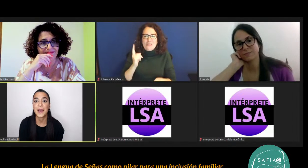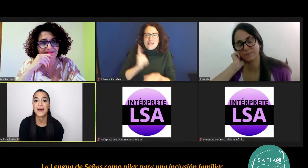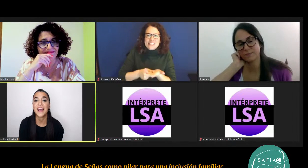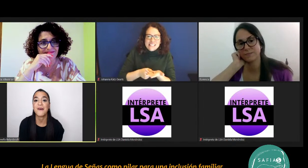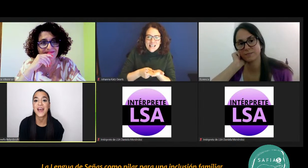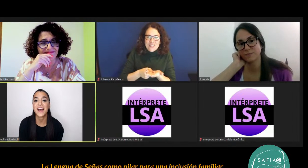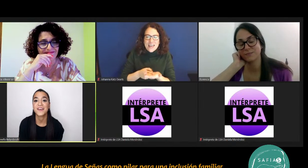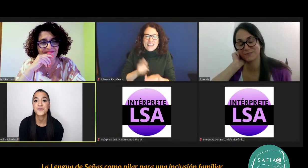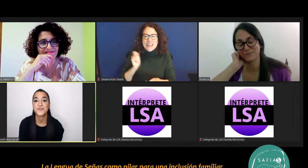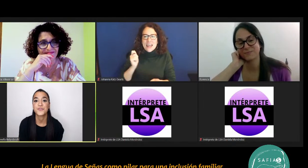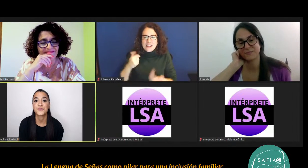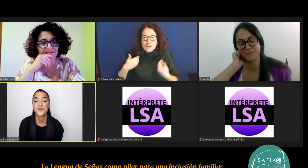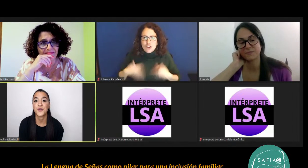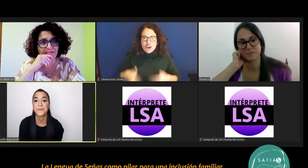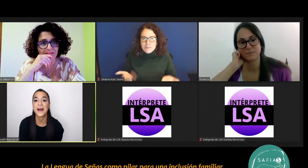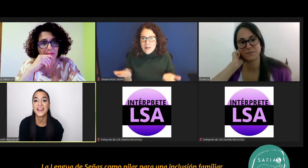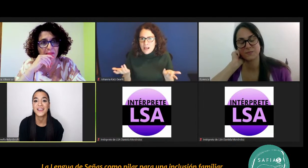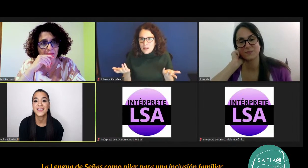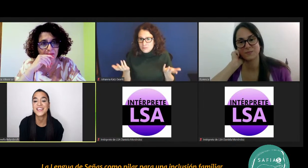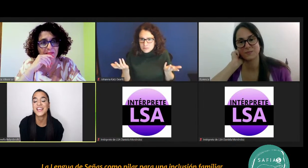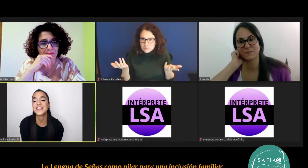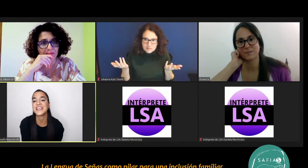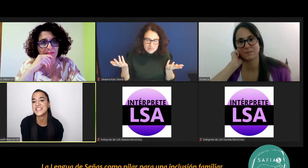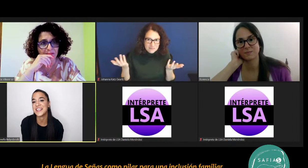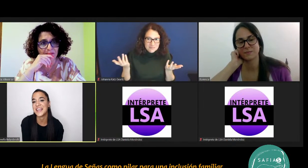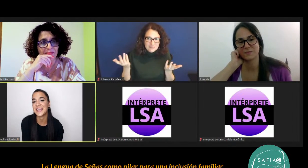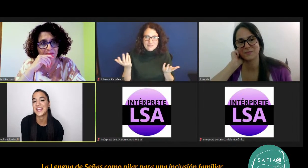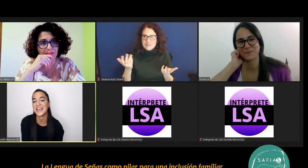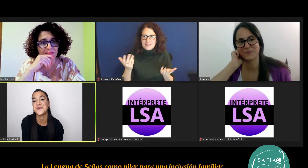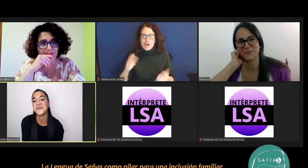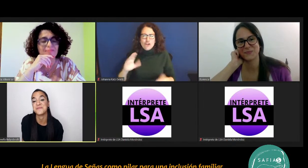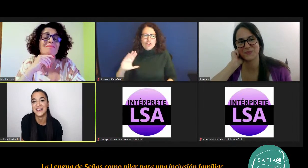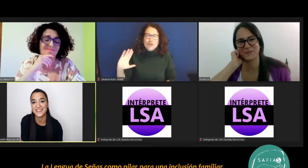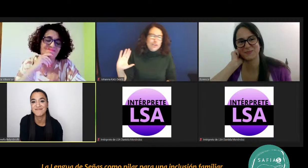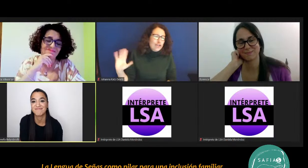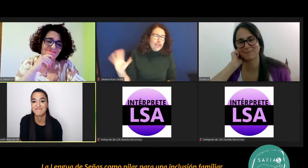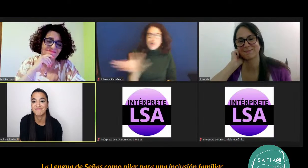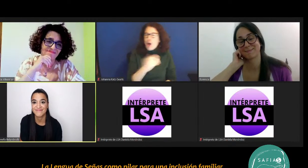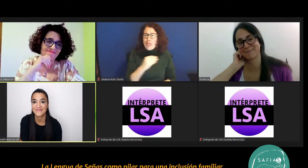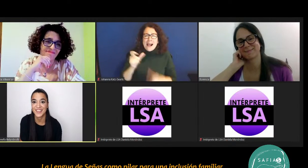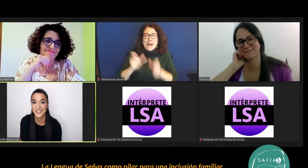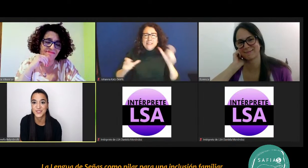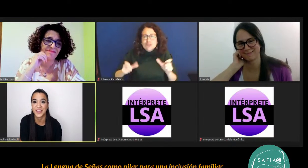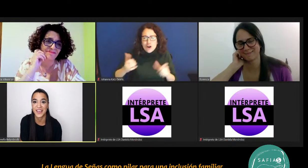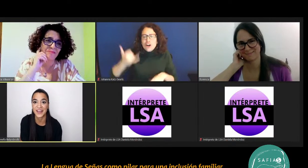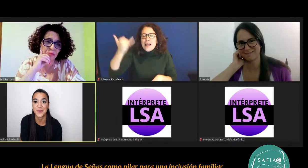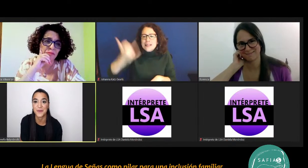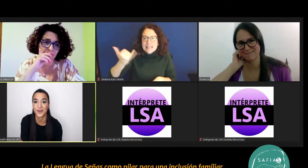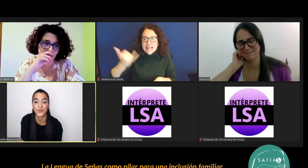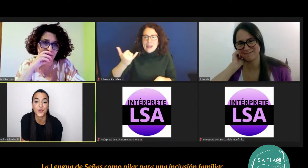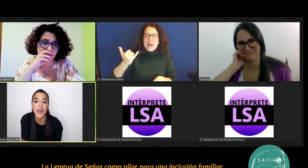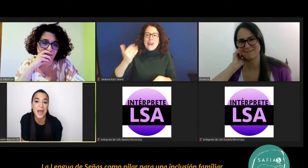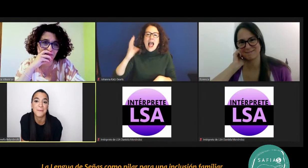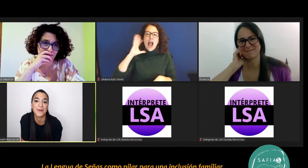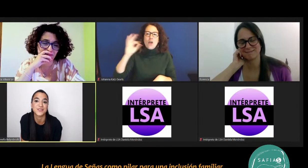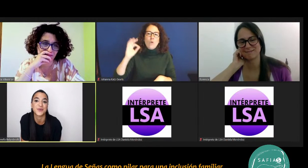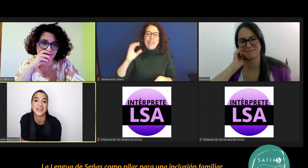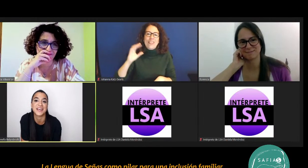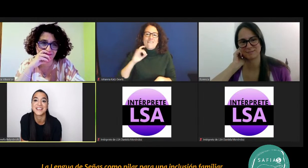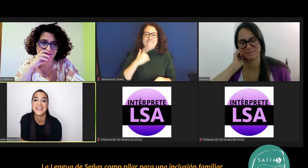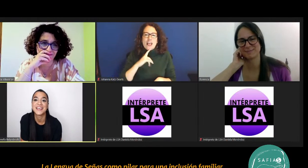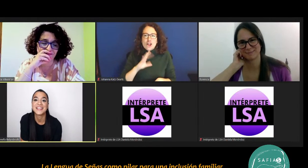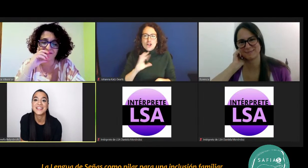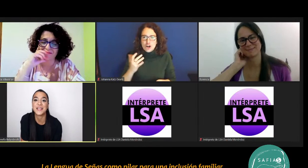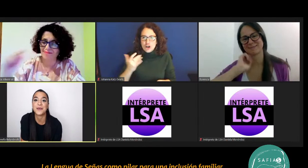que la palabra normal, ¿quién decide que es normal? Eso hay que reverlo. Todas las